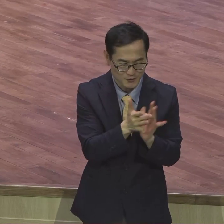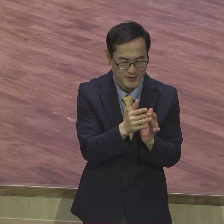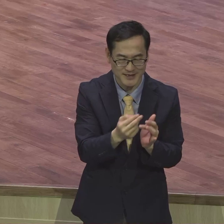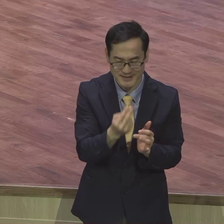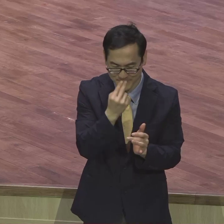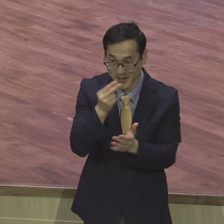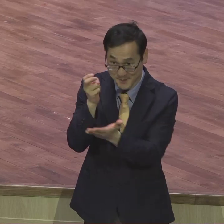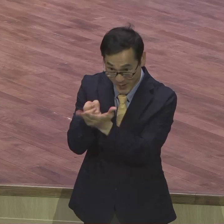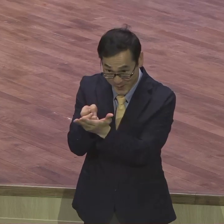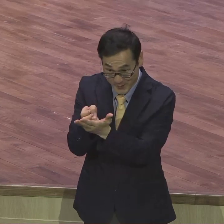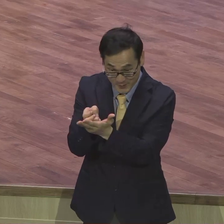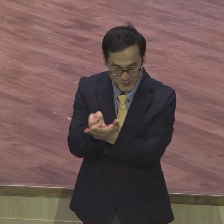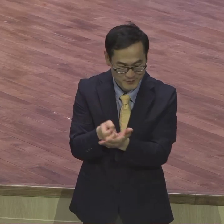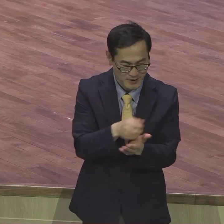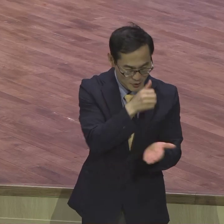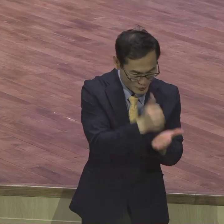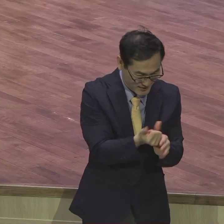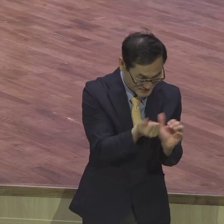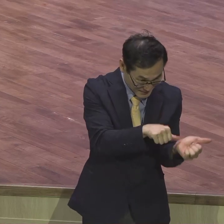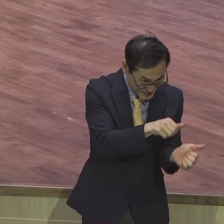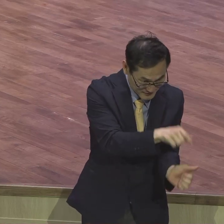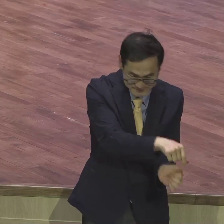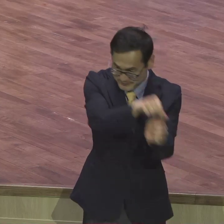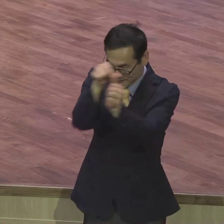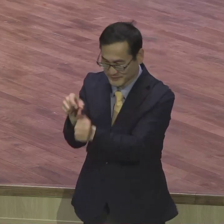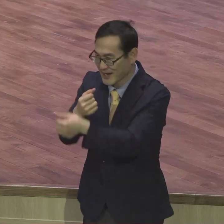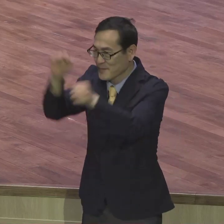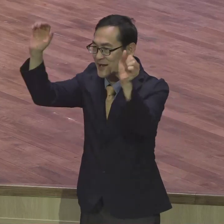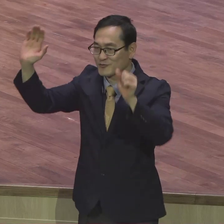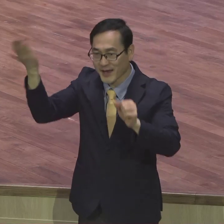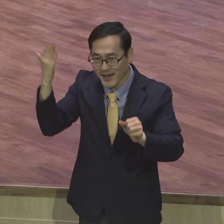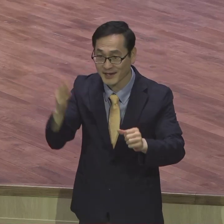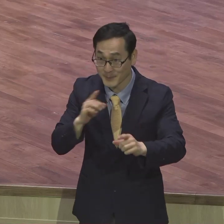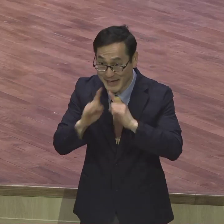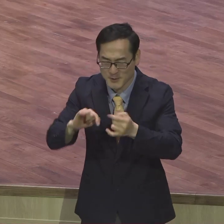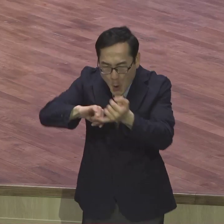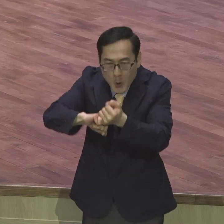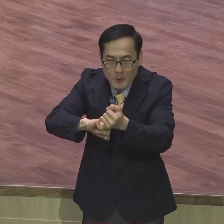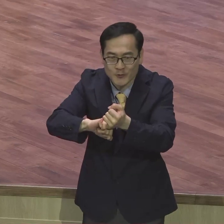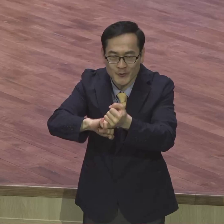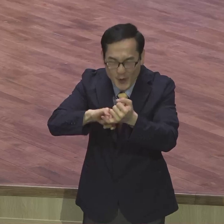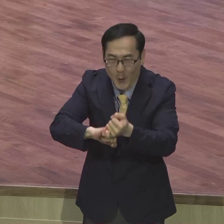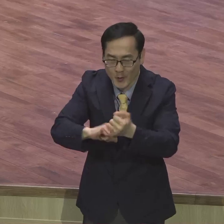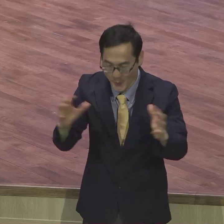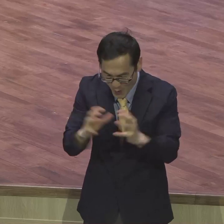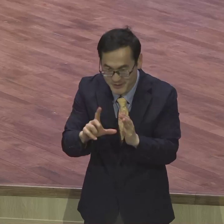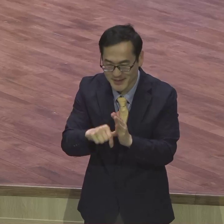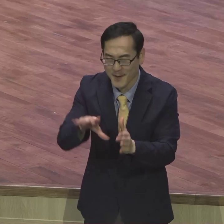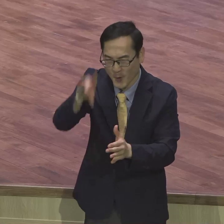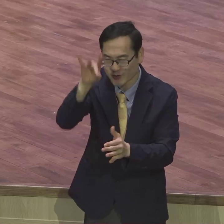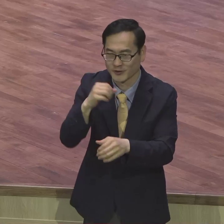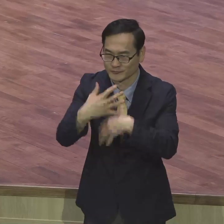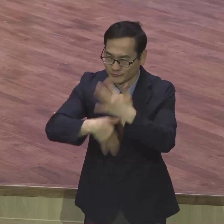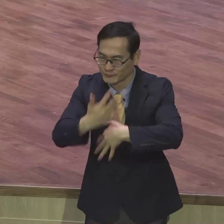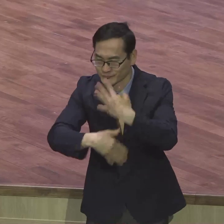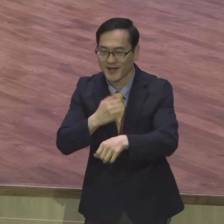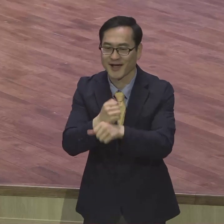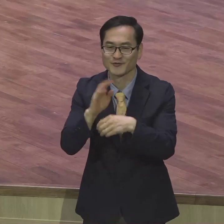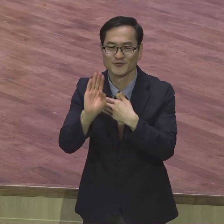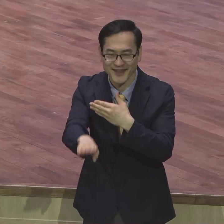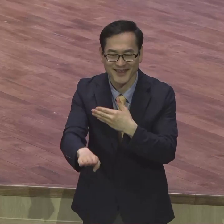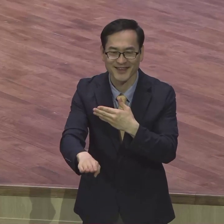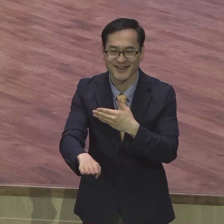너를 해방하였습니다. 해방자유 놀이 하이파이밤 하고 하라고 명예수 이사석 오늘